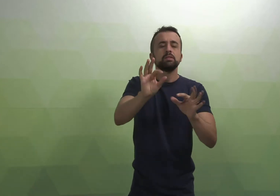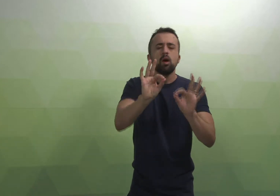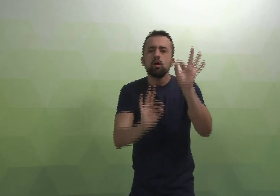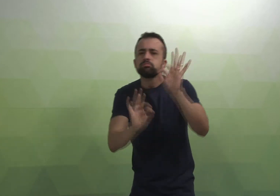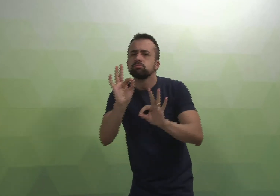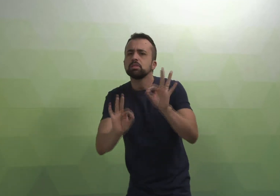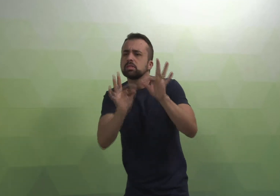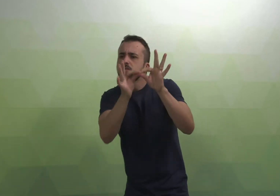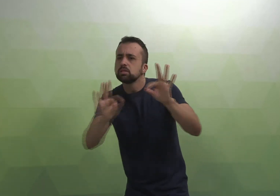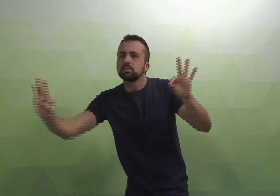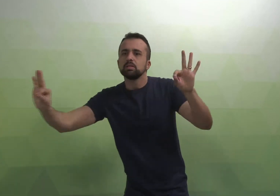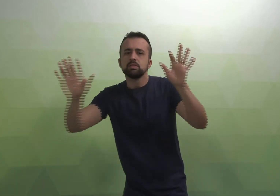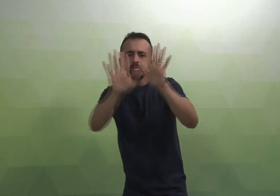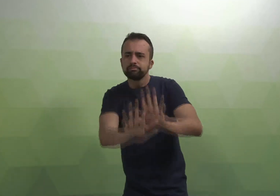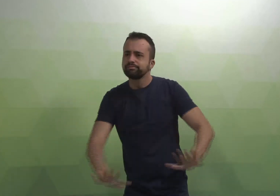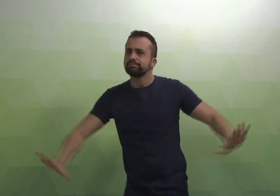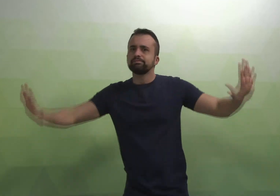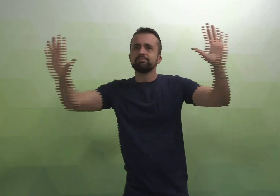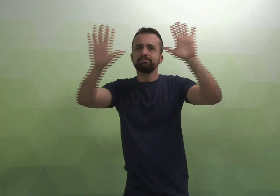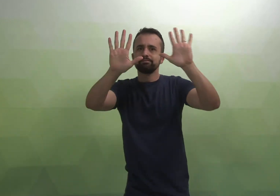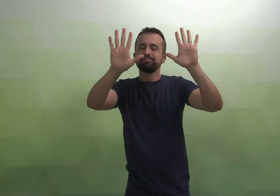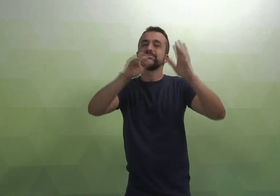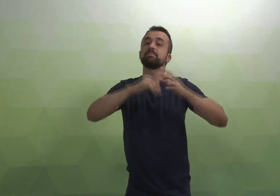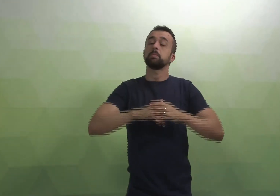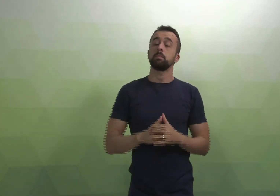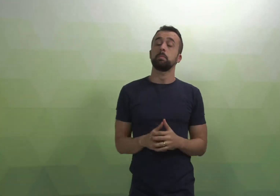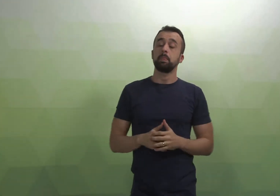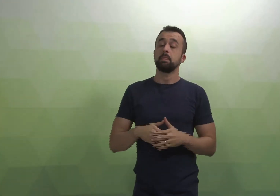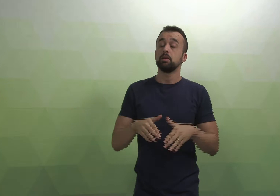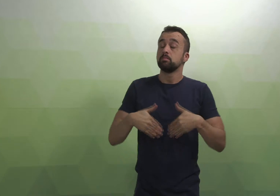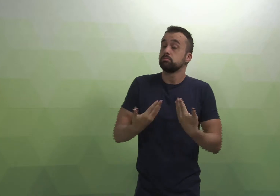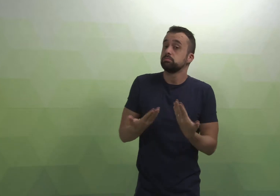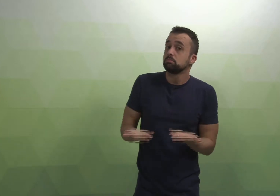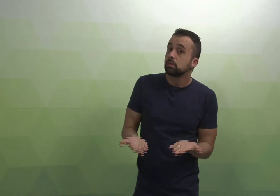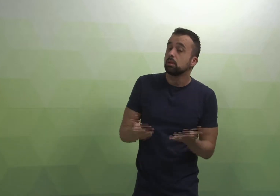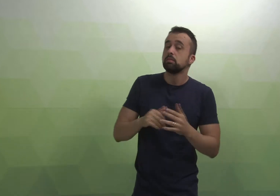as organizações espaciais nas sentenças.